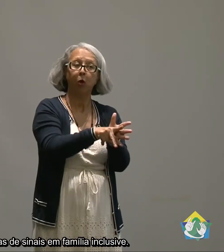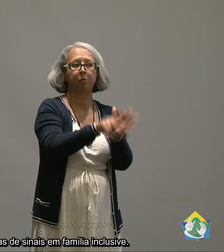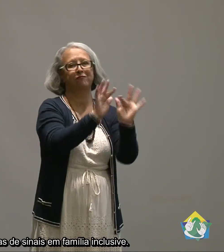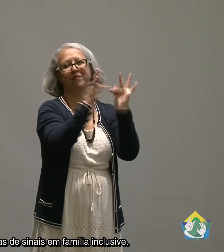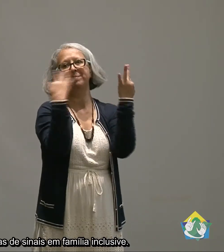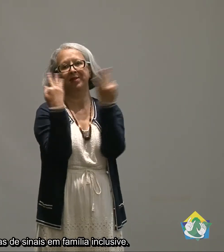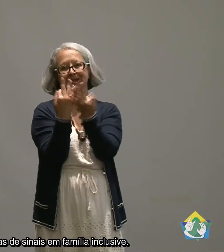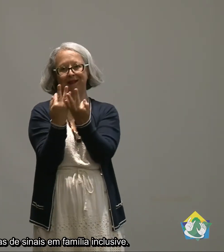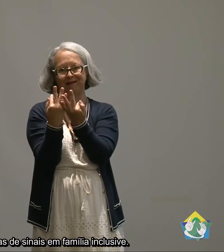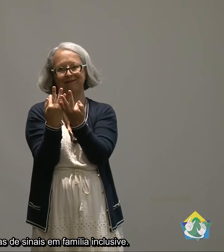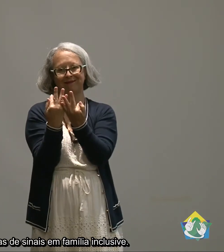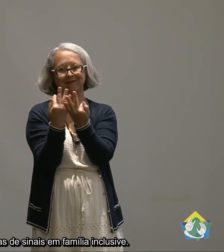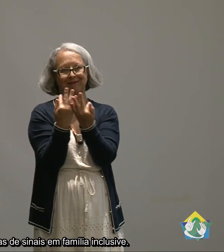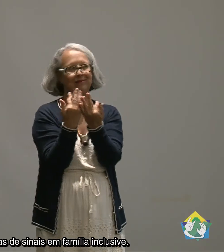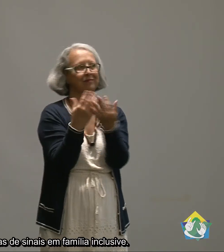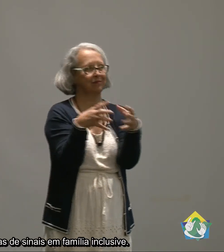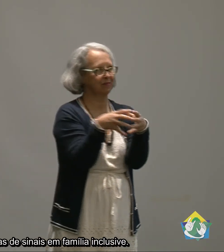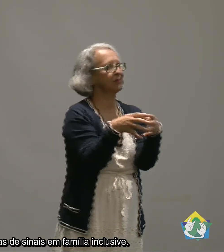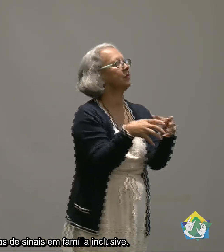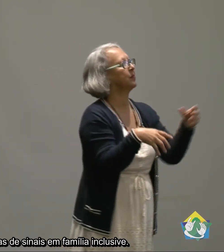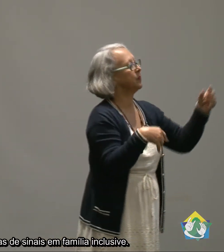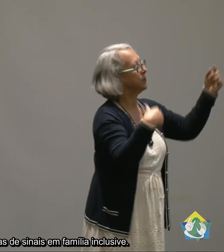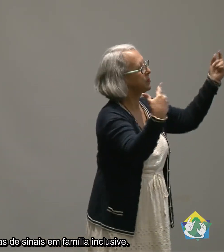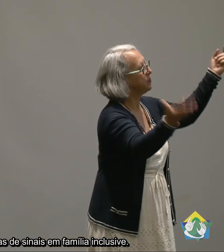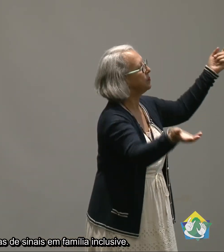Bom, eles conversam em língua de sinais em família, inclusive.